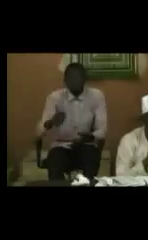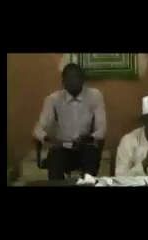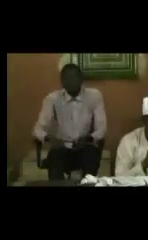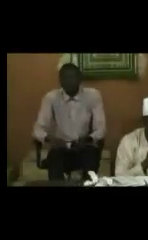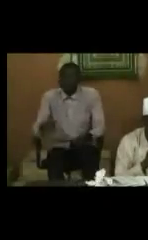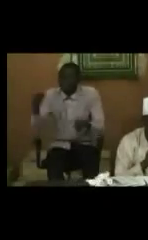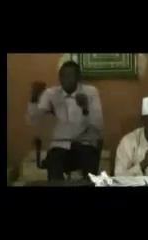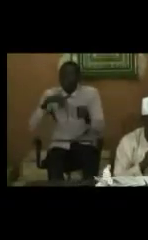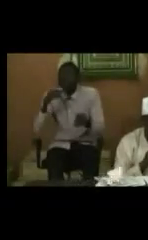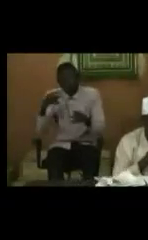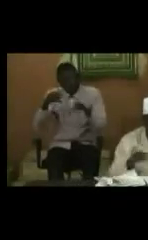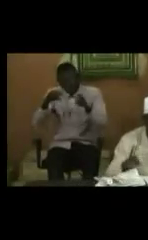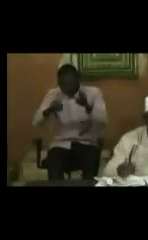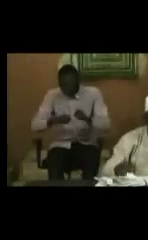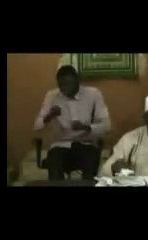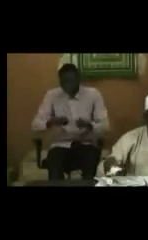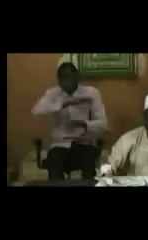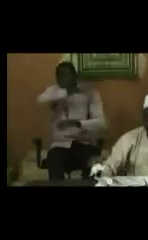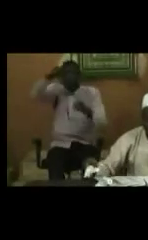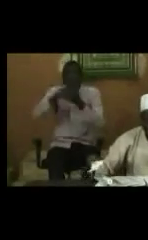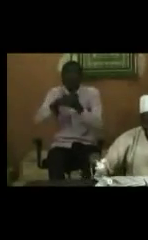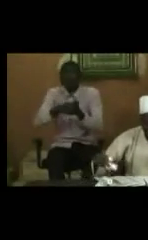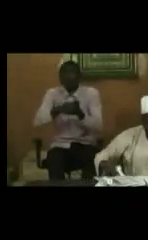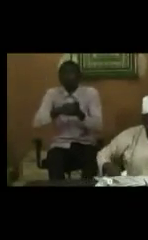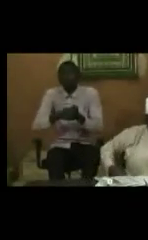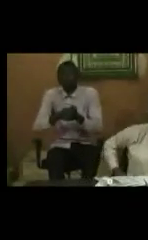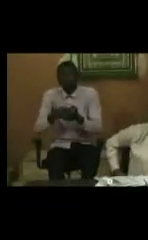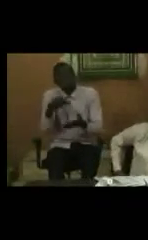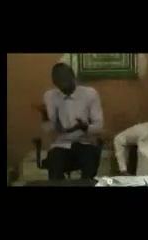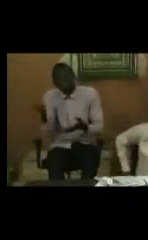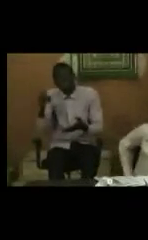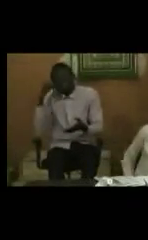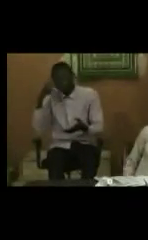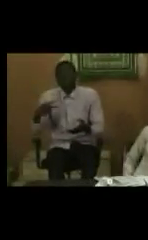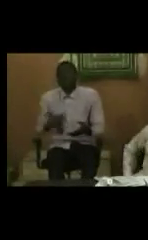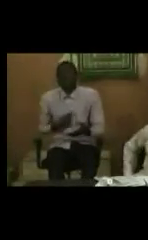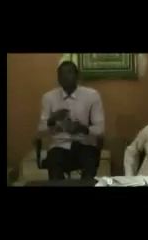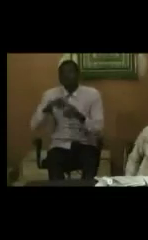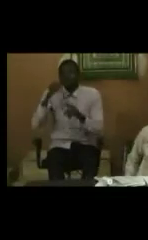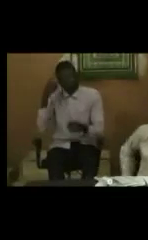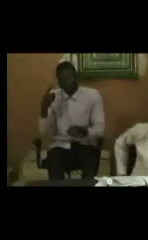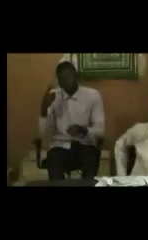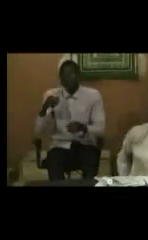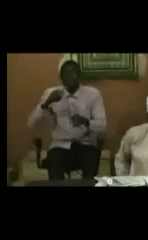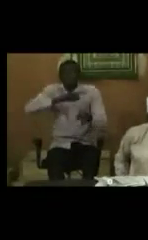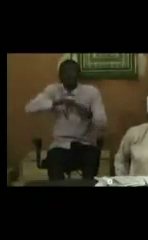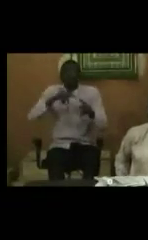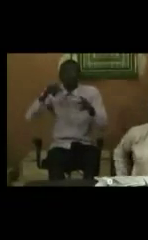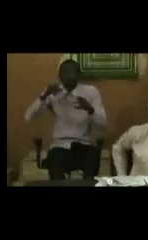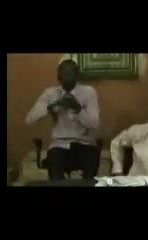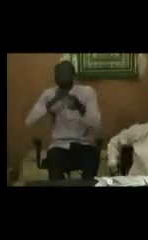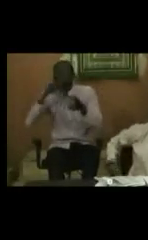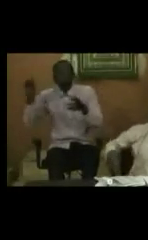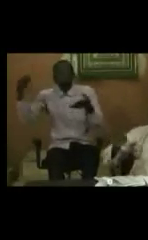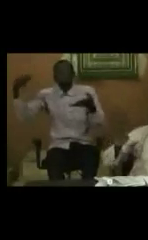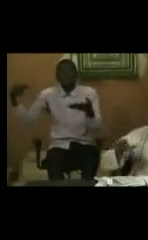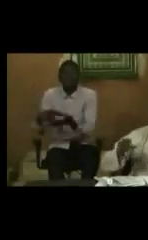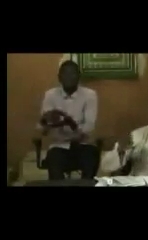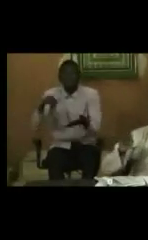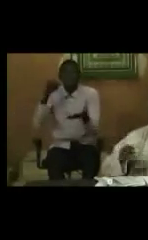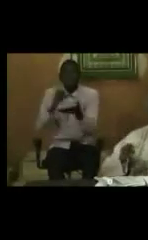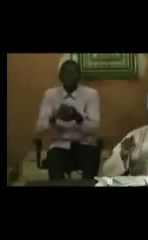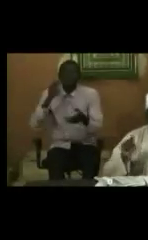alaihi wasallam an ibn abbas latodo ma abbas qala o so pe